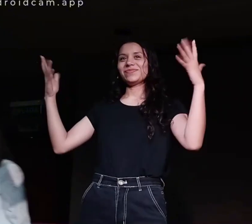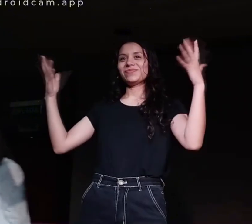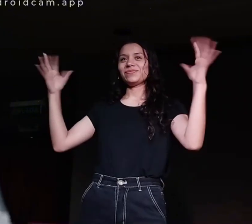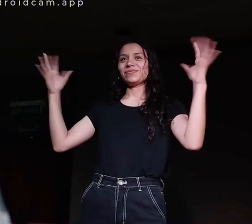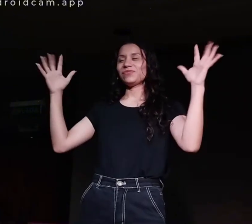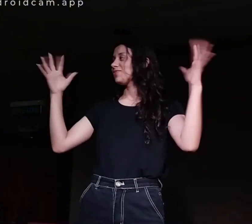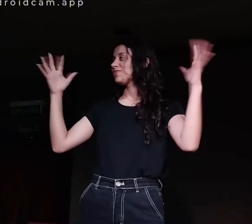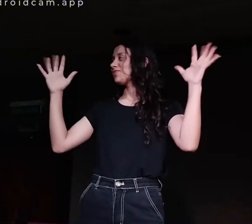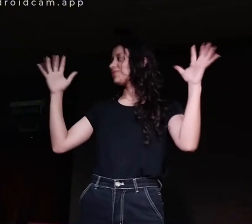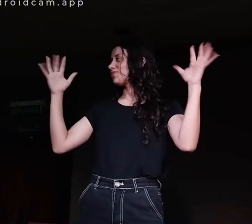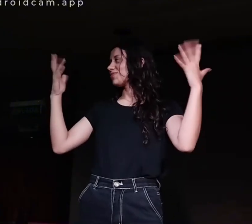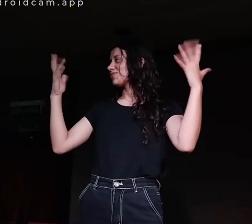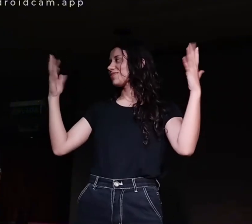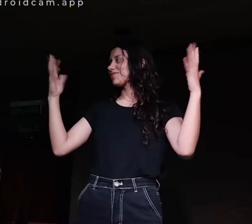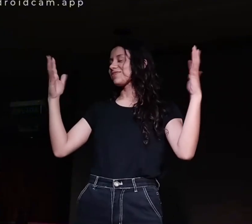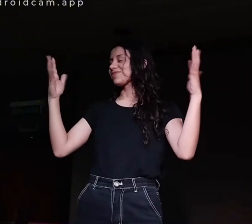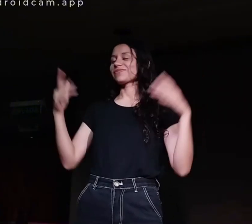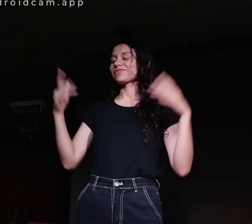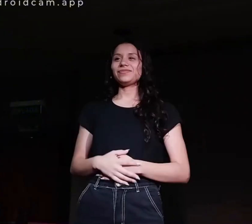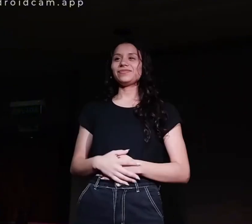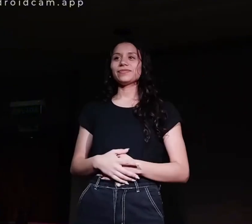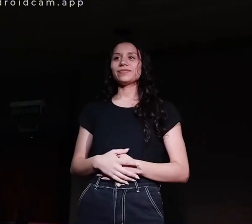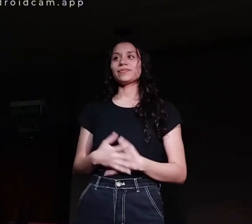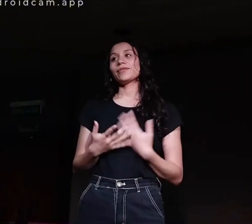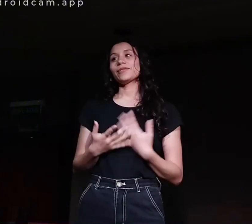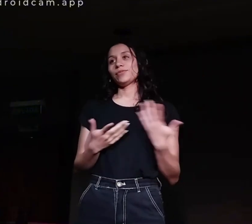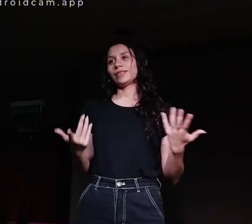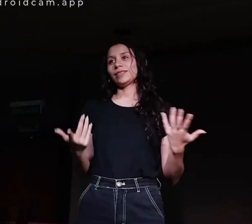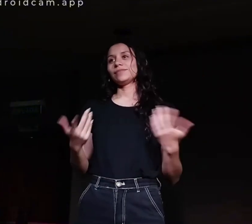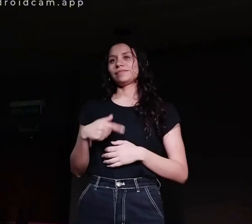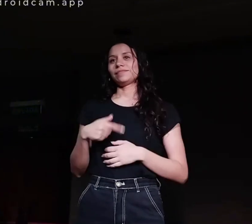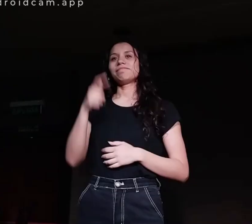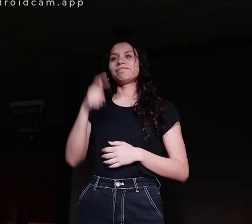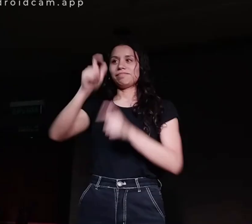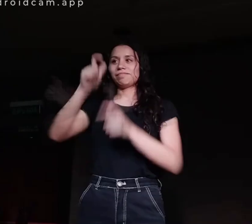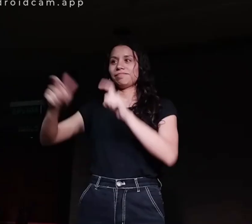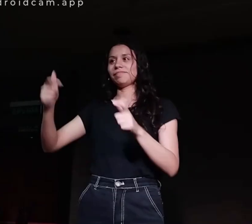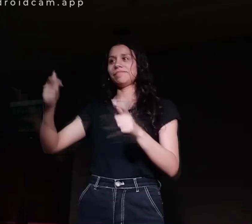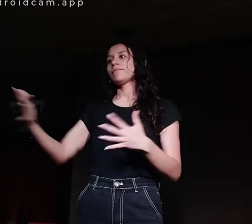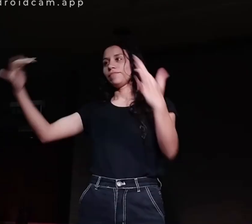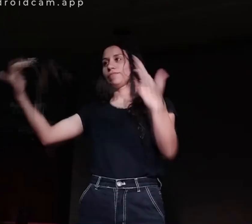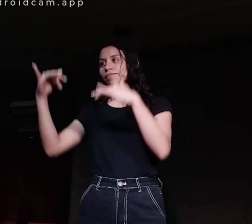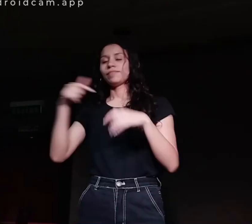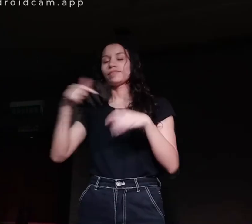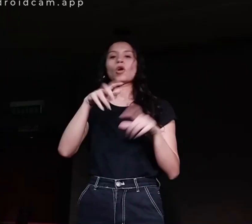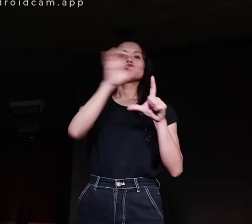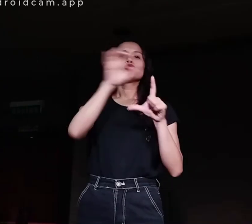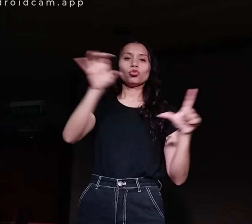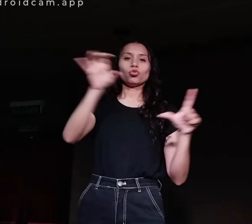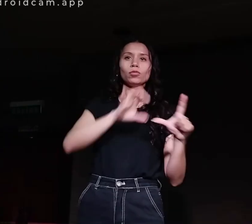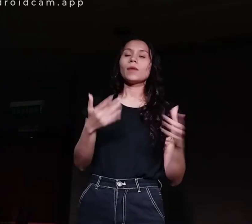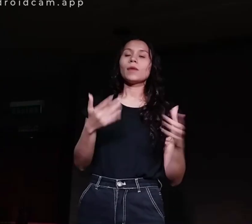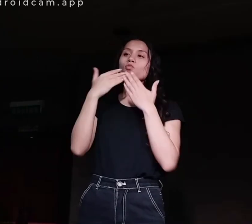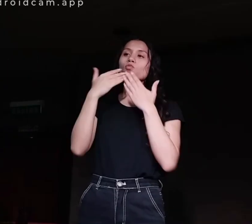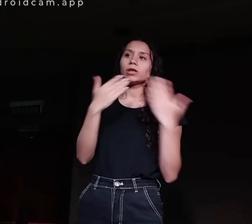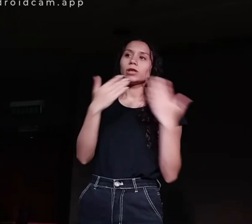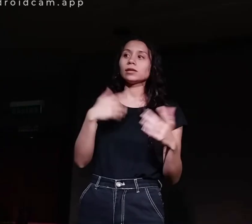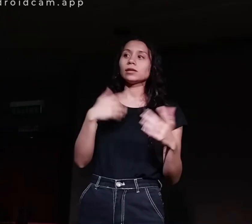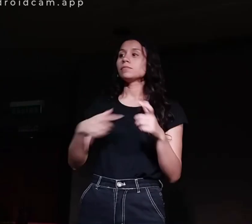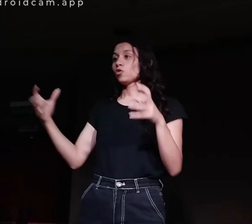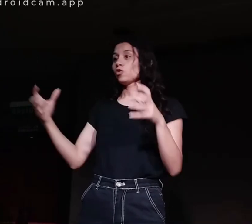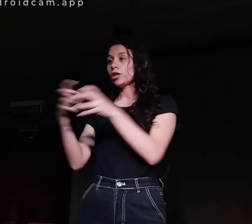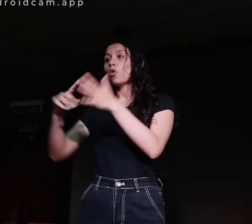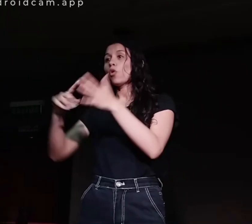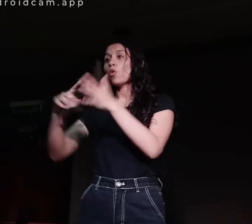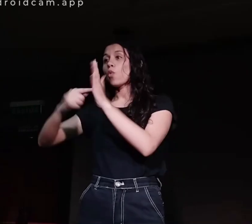Bueno, agradecemos, bueno, primero a todos los presentes por Zoom también, a los chicos de Buenos Aires, que siempre